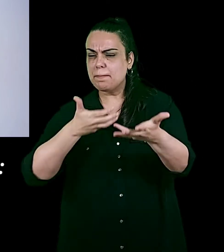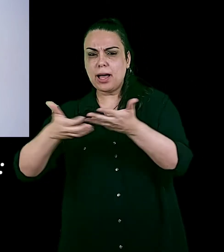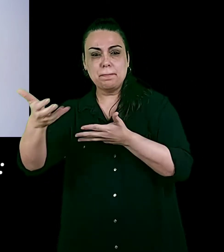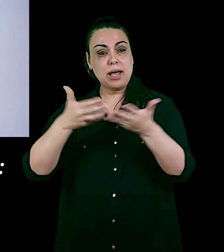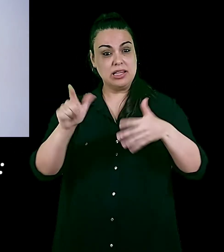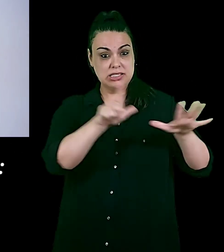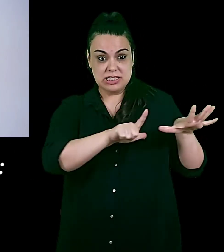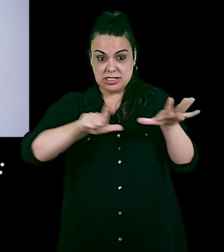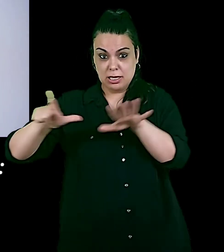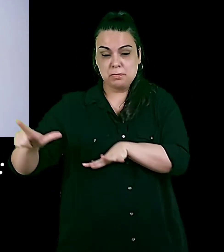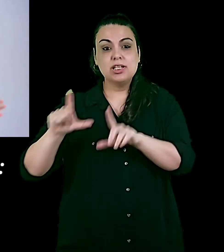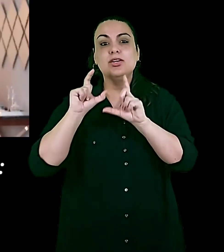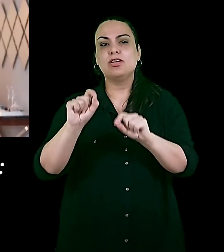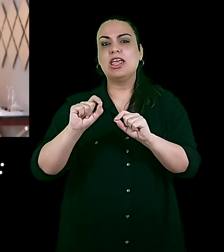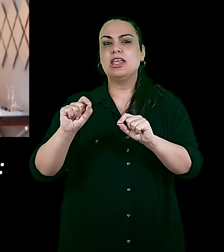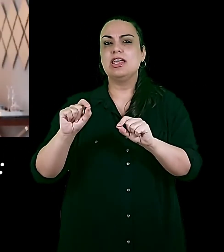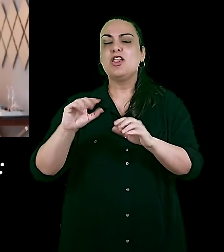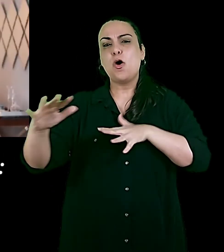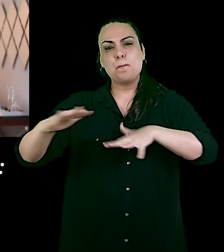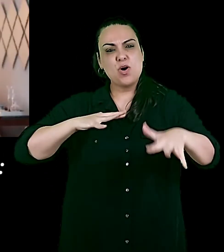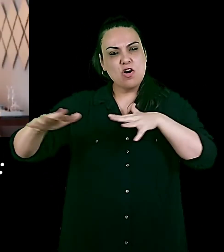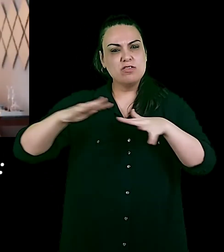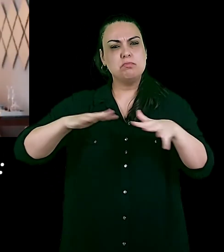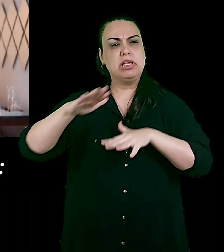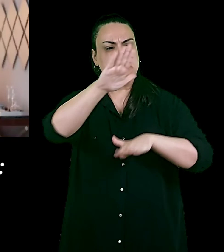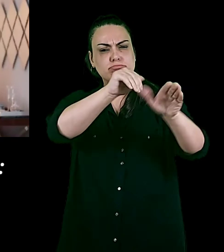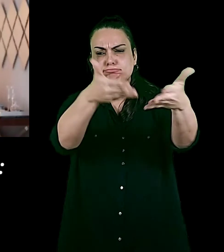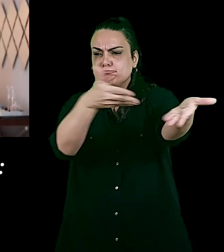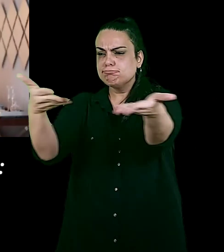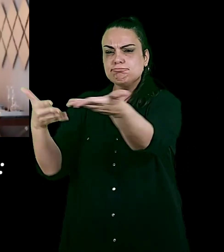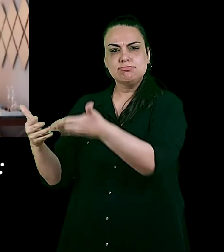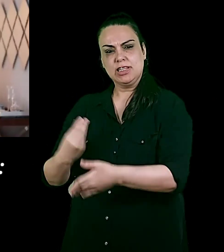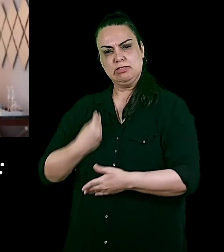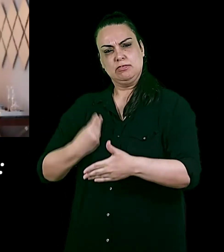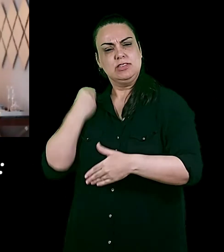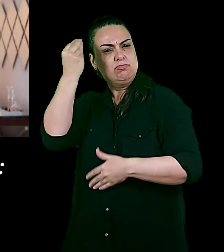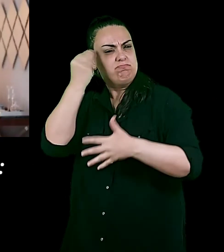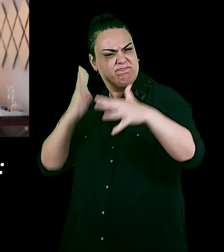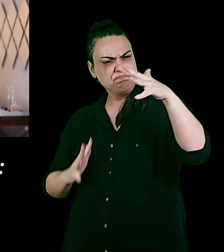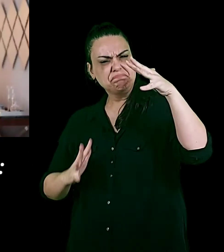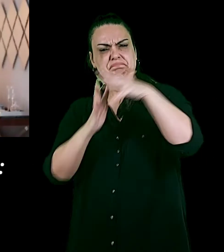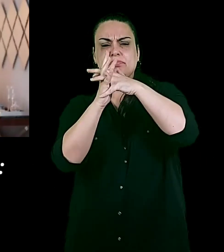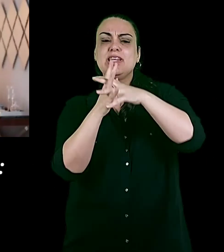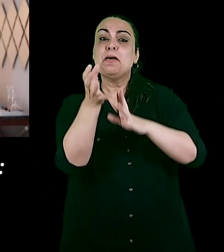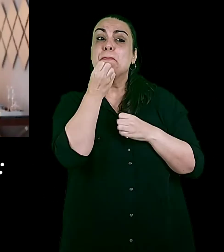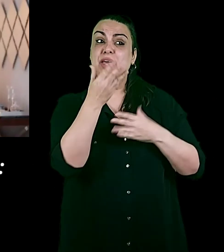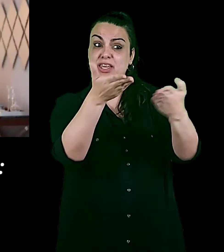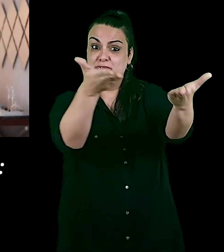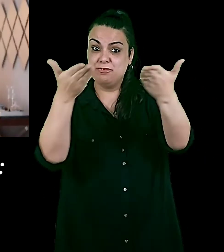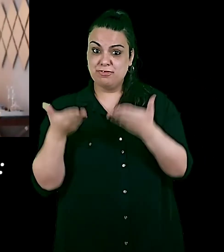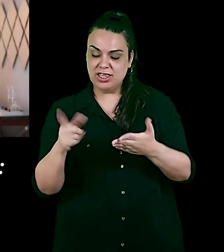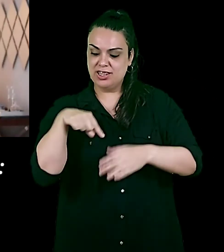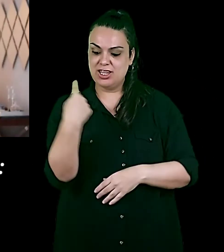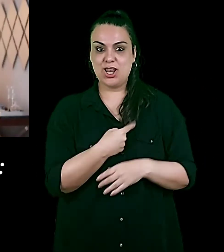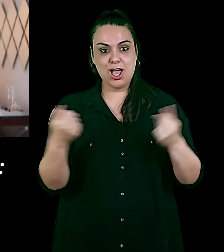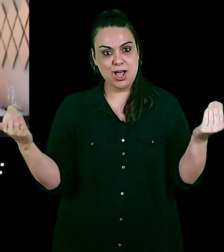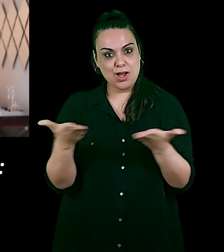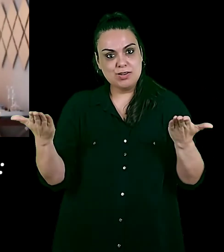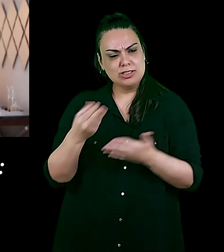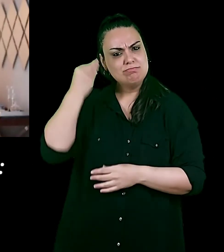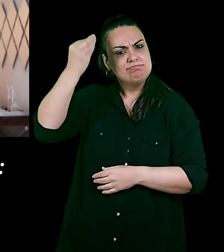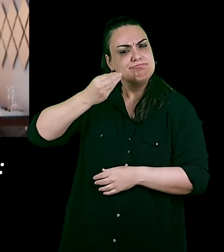dessa semana no nosso movimento Chamados à Excelência. Quero que você seja muito bem-vinda e muito bem-vindo. Nós estamos aqui